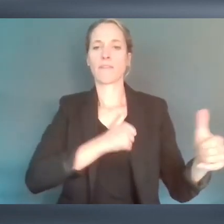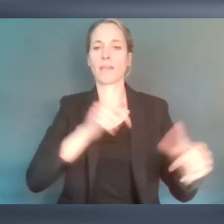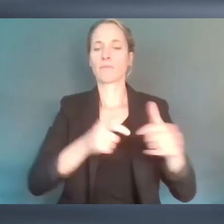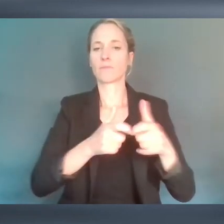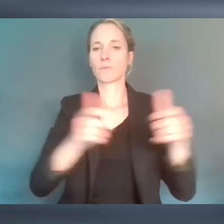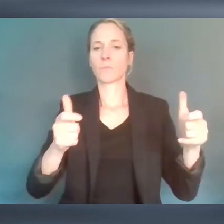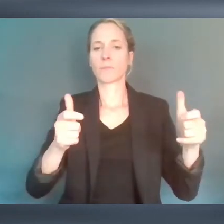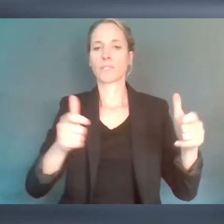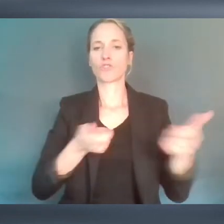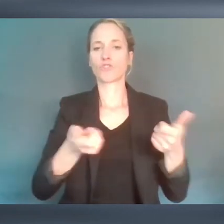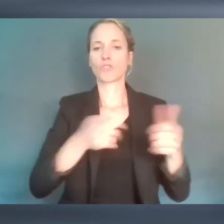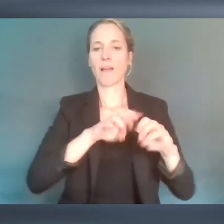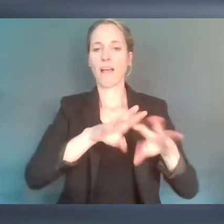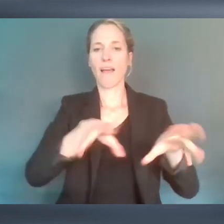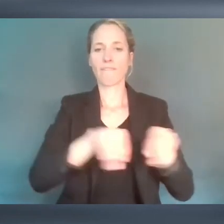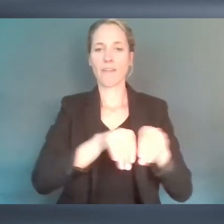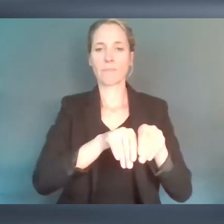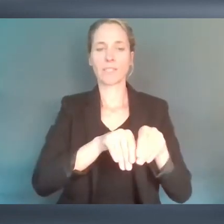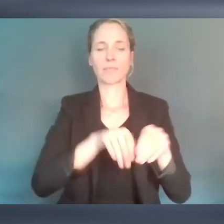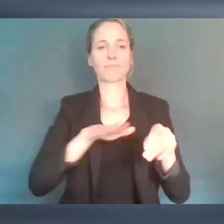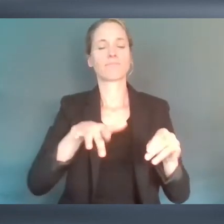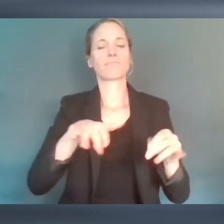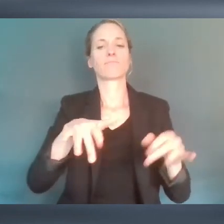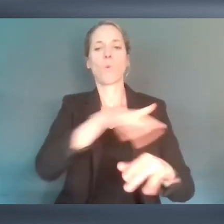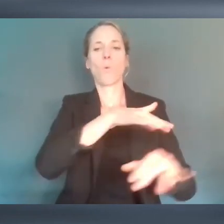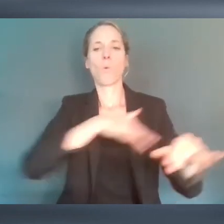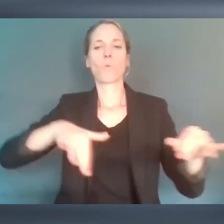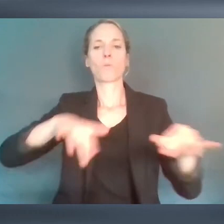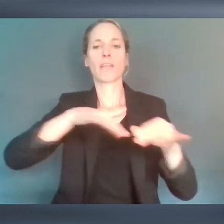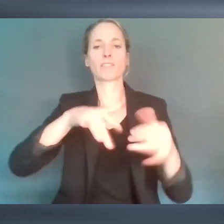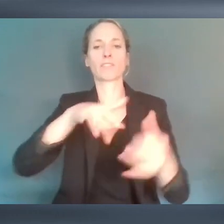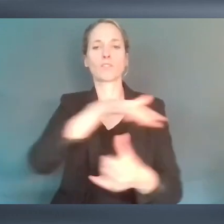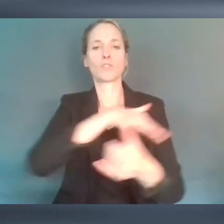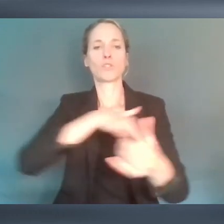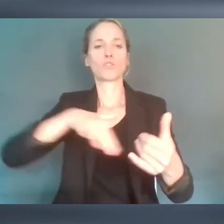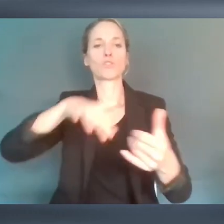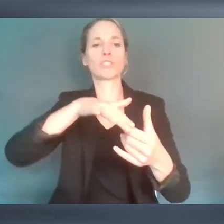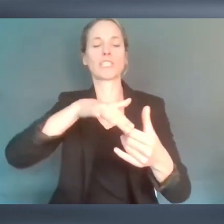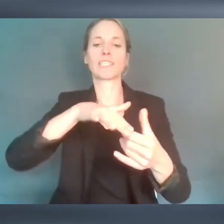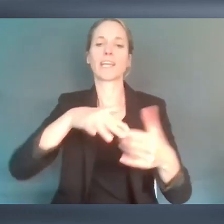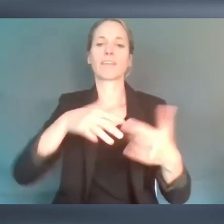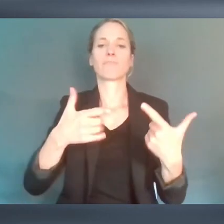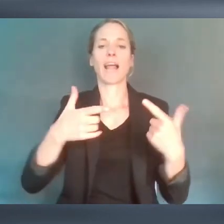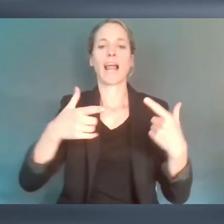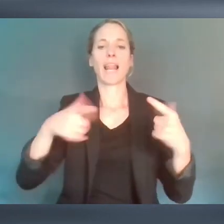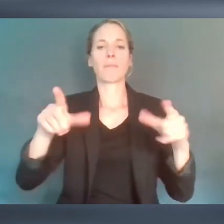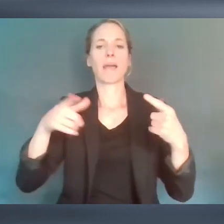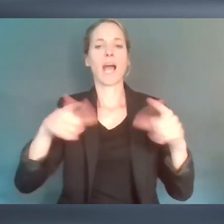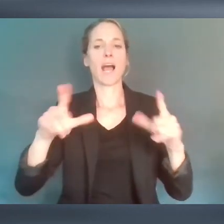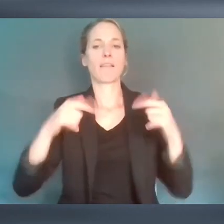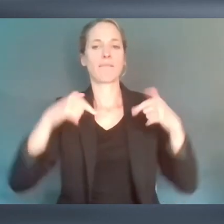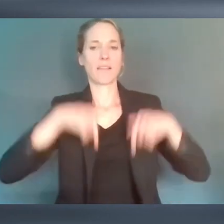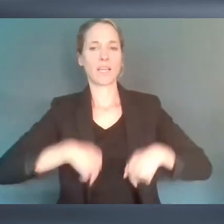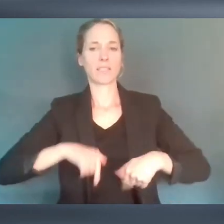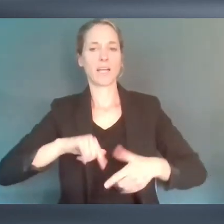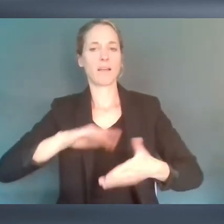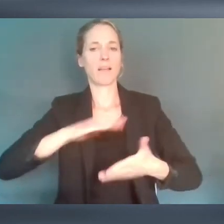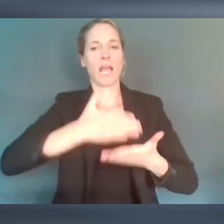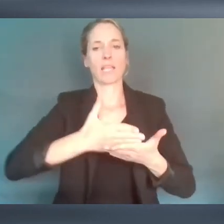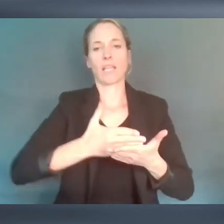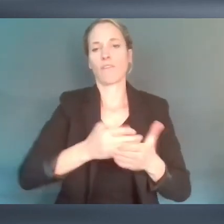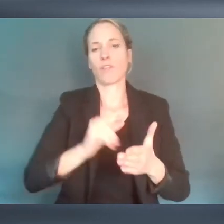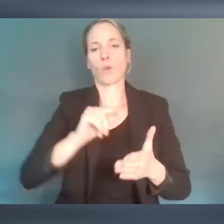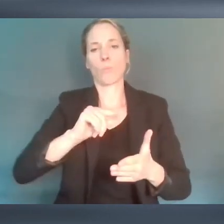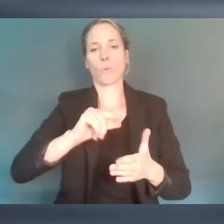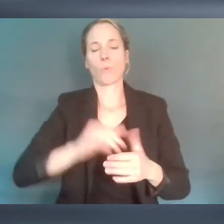dans un contexte néolibéral en Suisse, du marché au nom de la liberté de l'individu et du